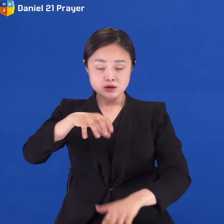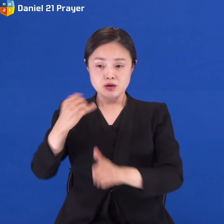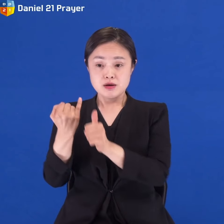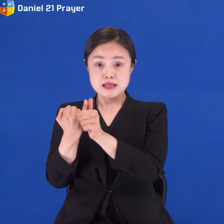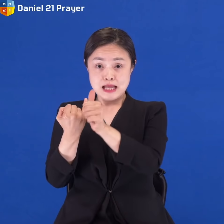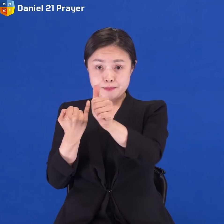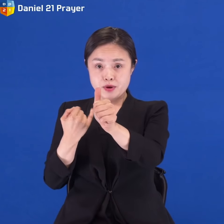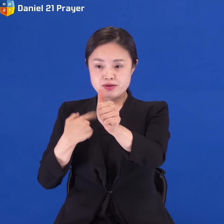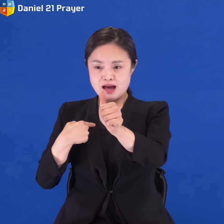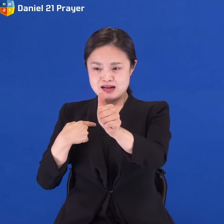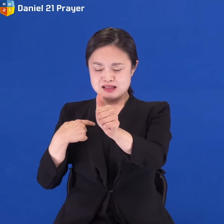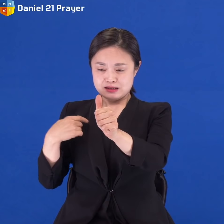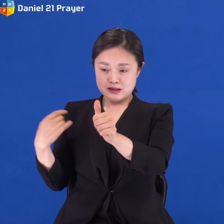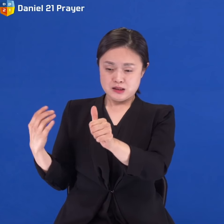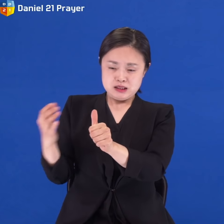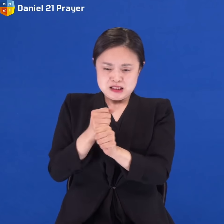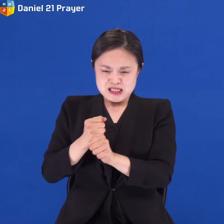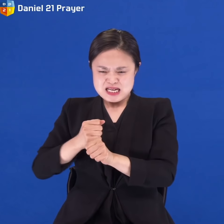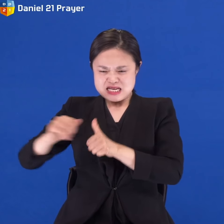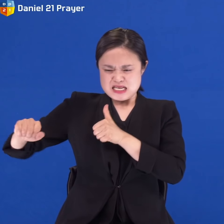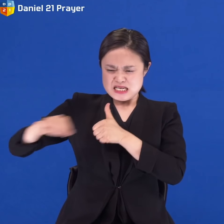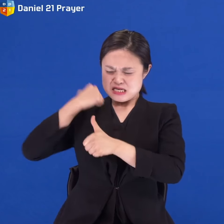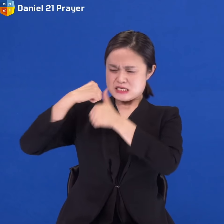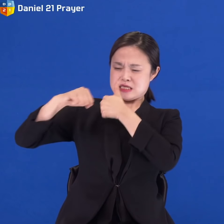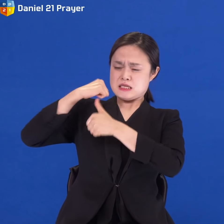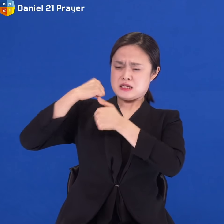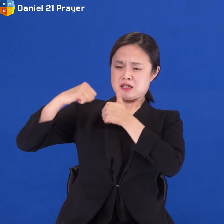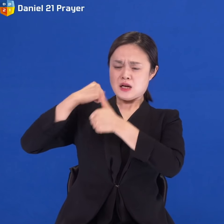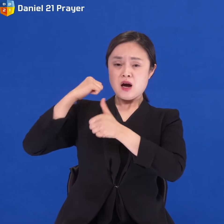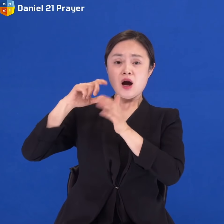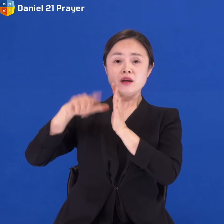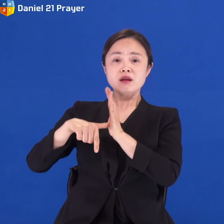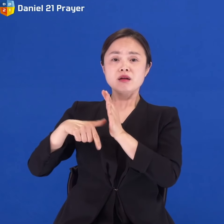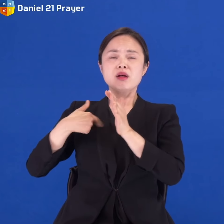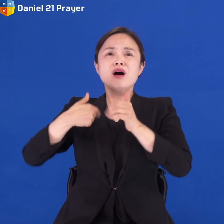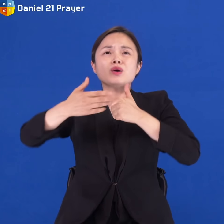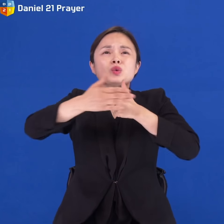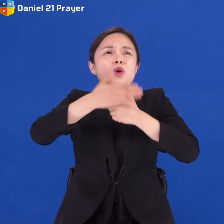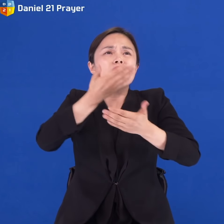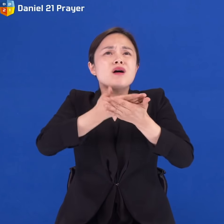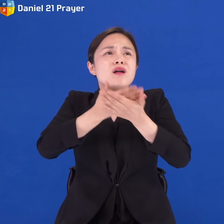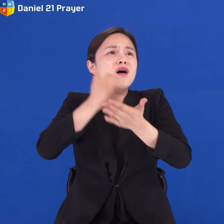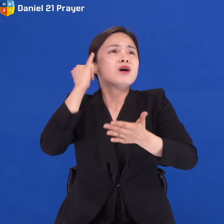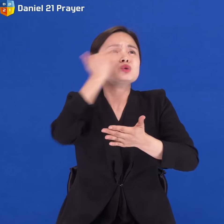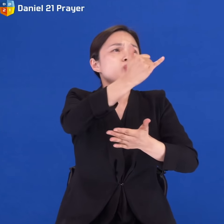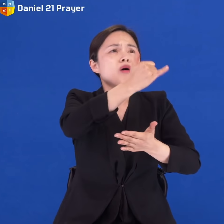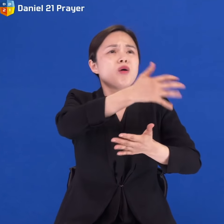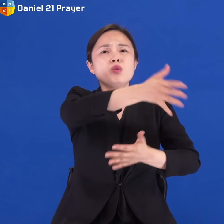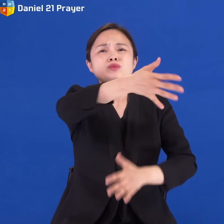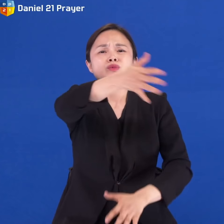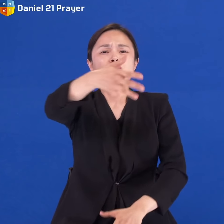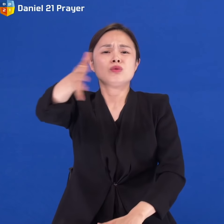맞아도 어느 누구에게 전화 한 통 할 수 있는 사람이 생각나지 않았습니다.